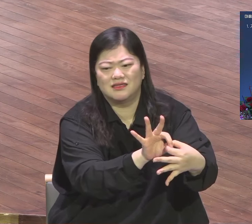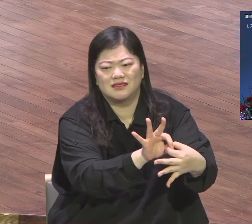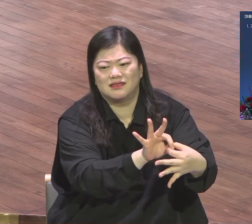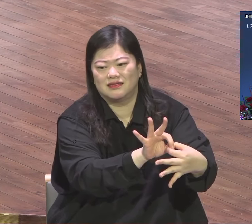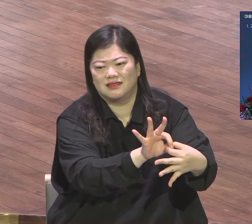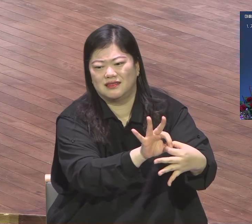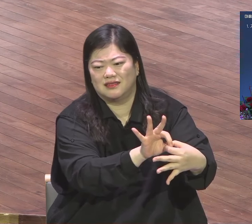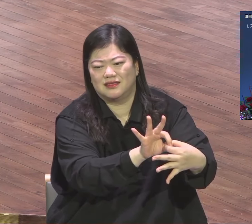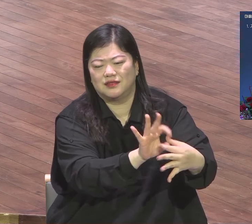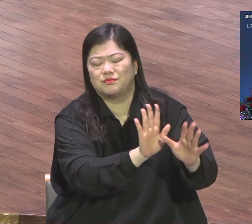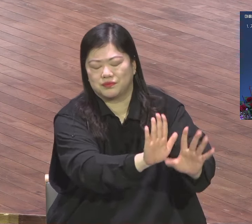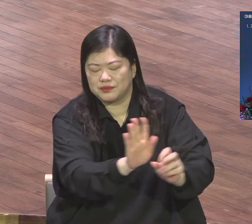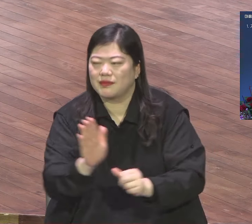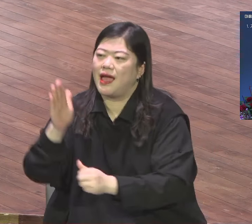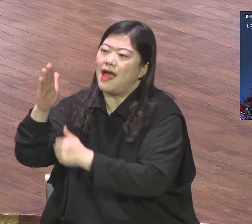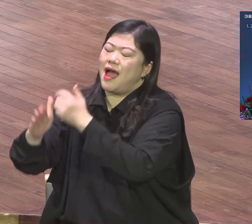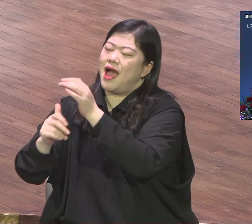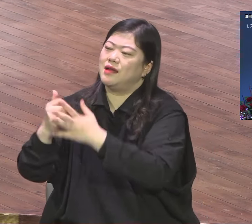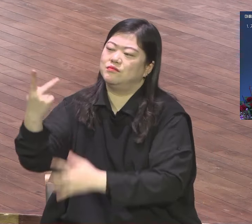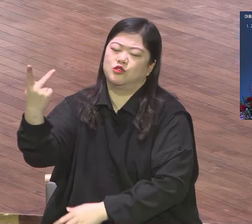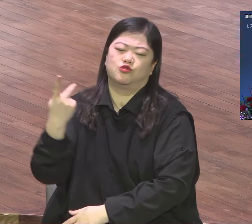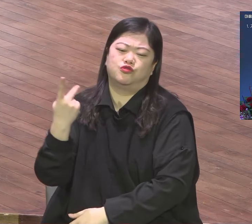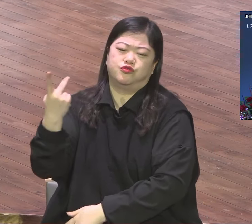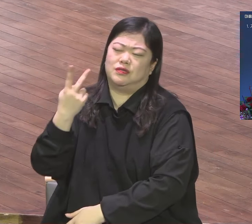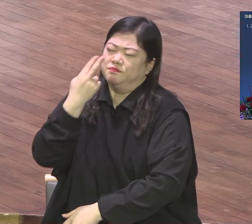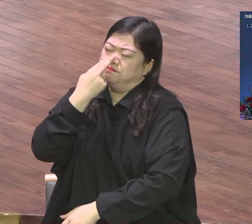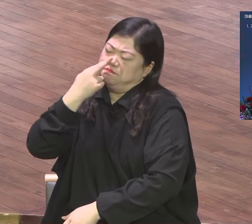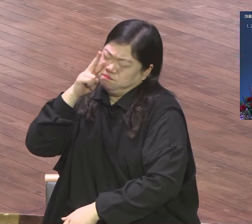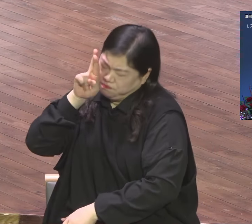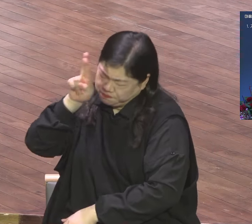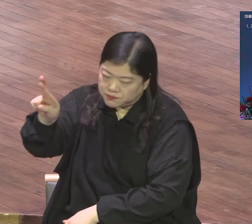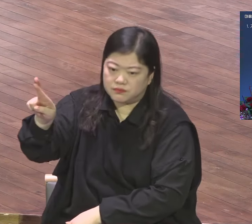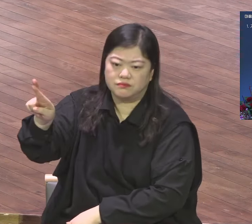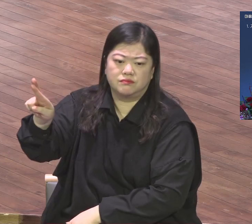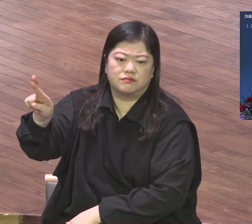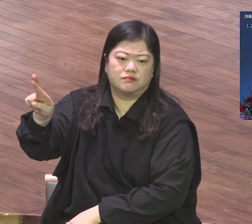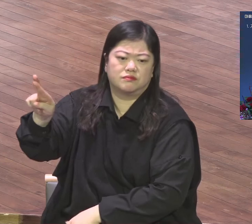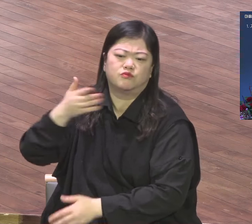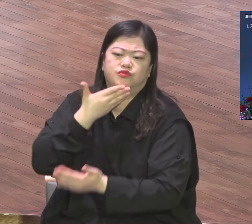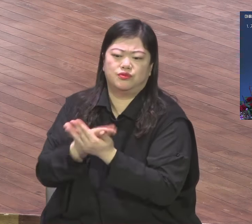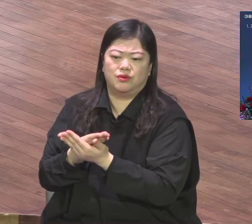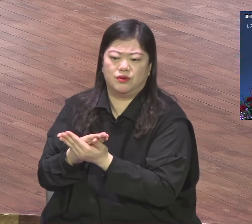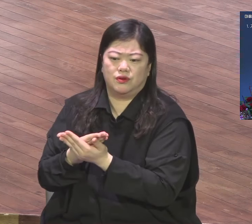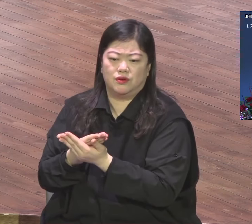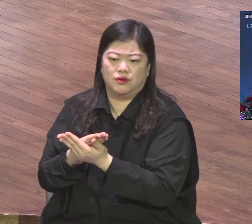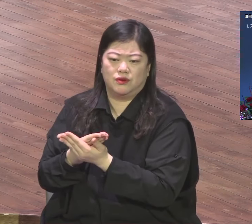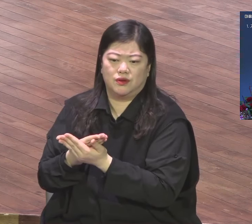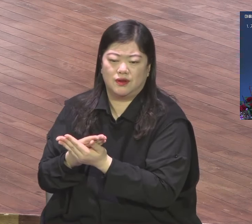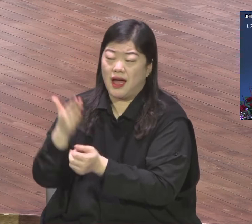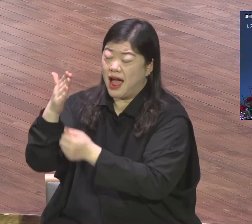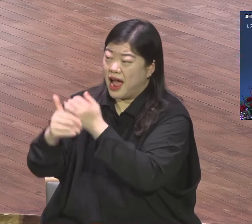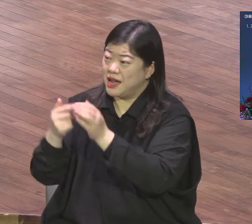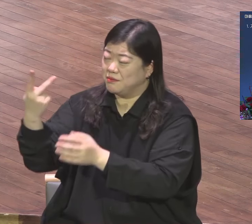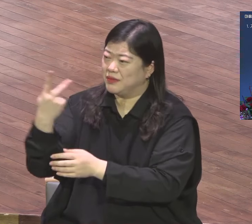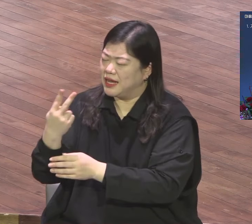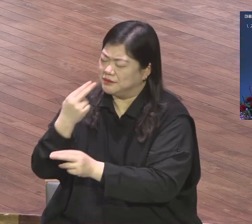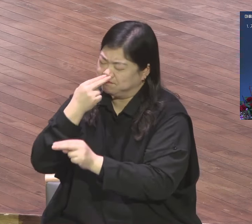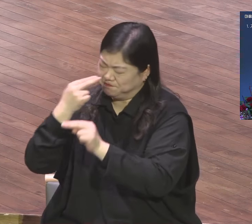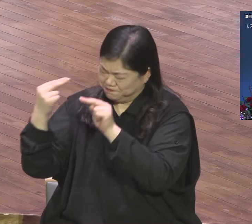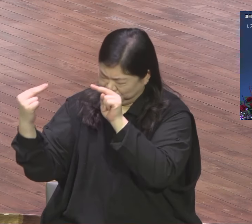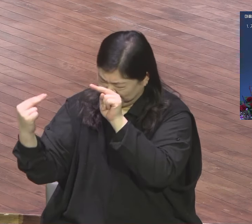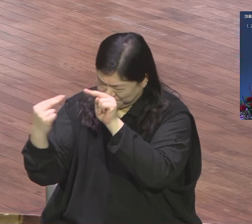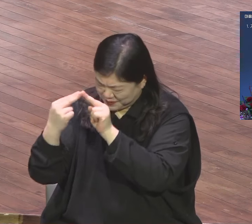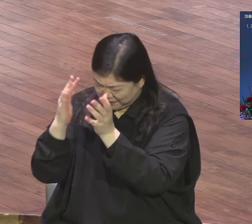하나님 앞에 줄 잘 서는 게 뭐냐? 기도예요, 기도. 응? 여러분은요,